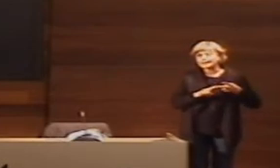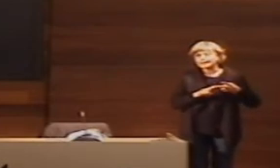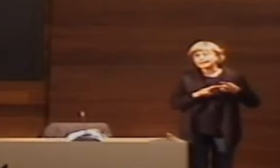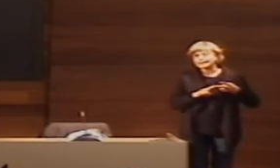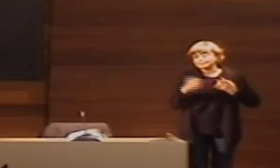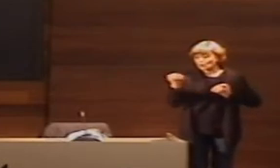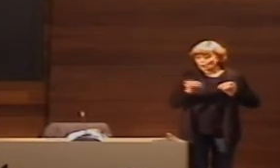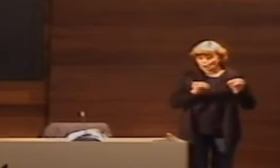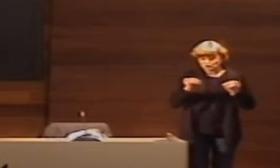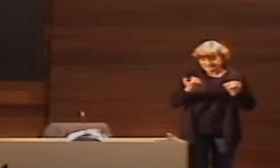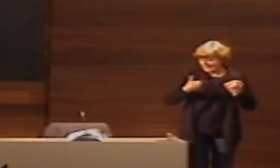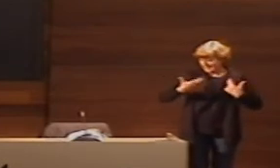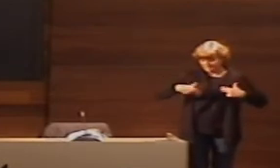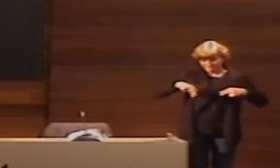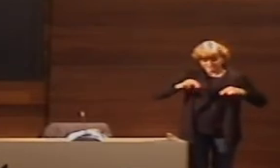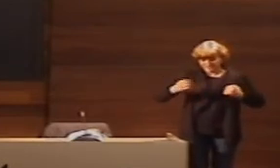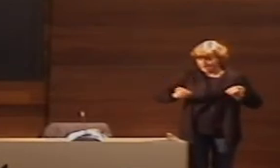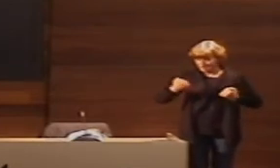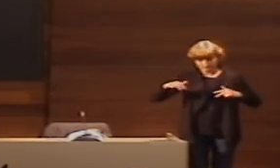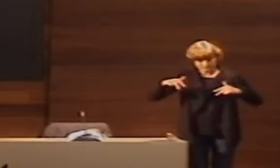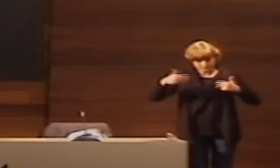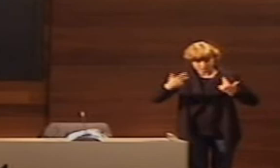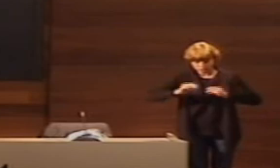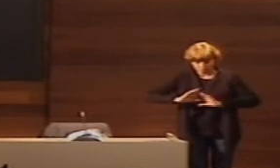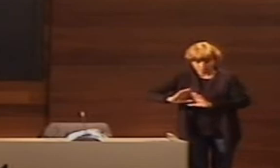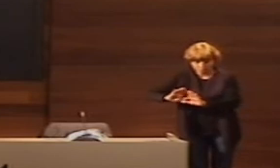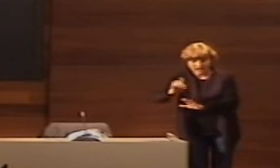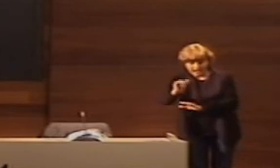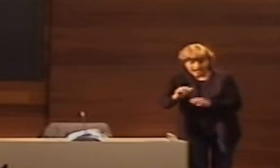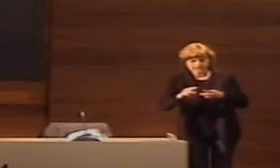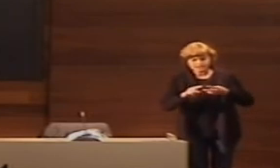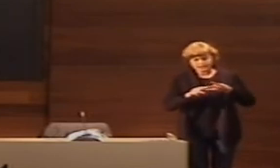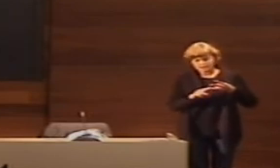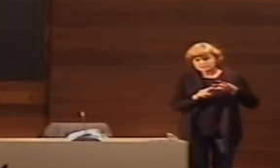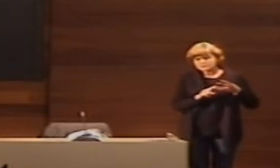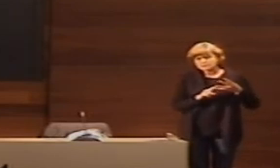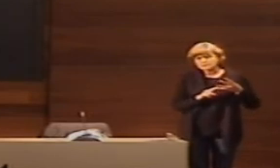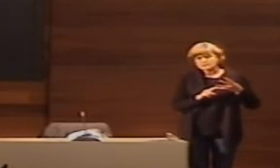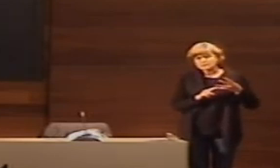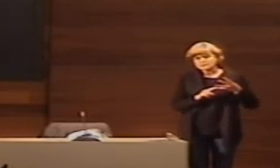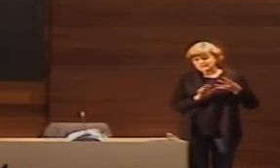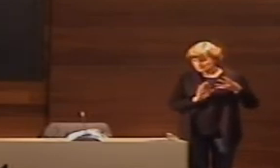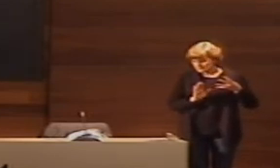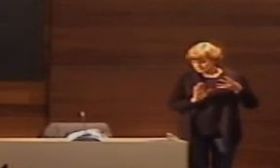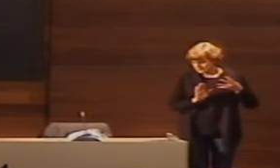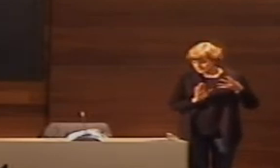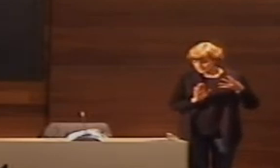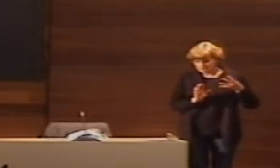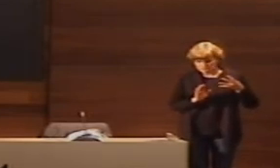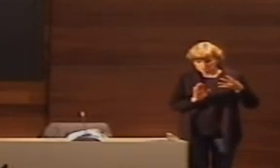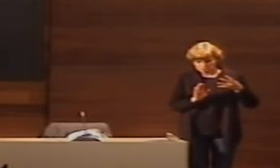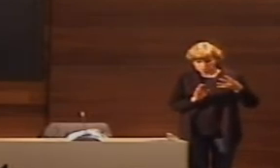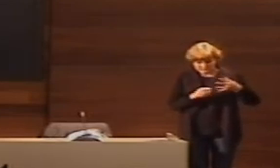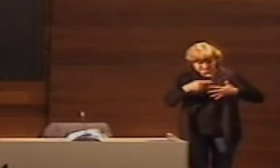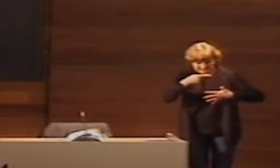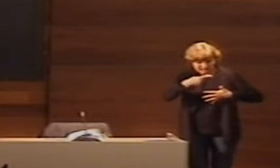vehículos fuera de uso y otro que me olvido, baterías o no sé cuáles, ¿no? Ya digo, en otros países han ido más allá de lo